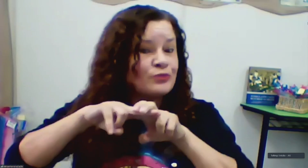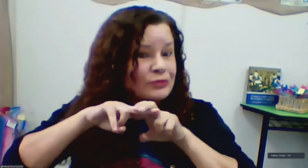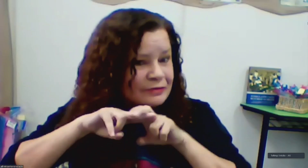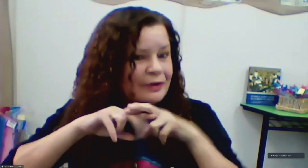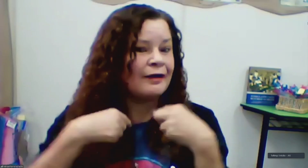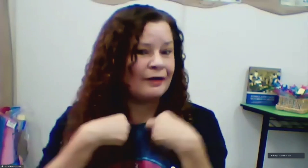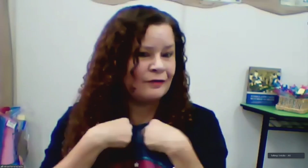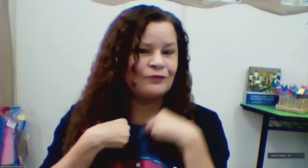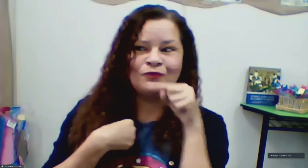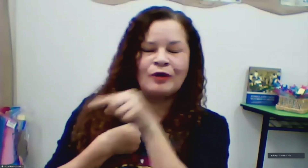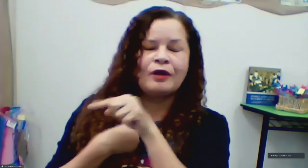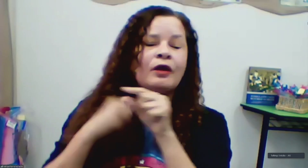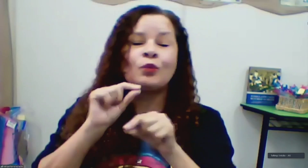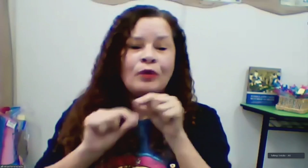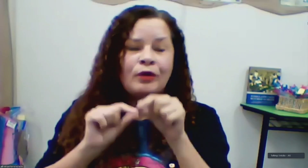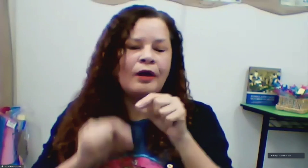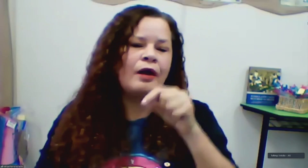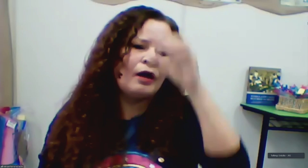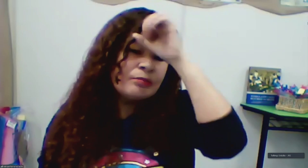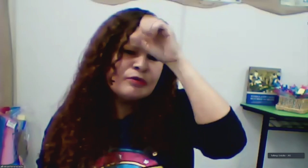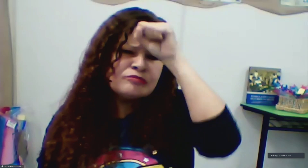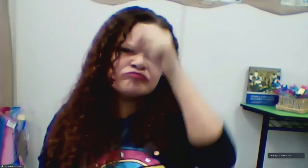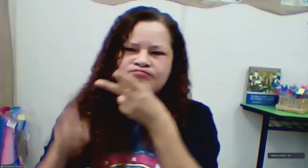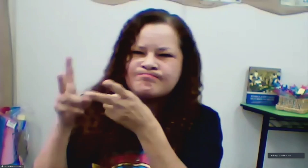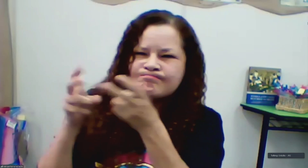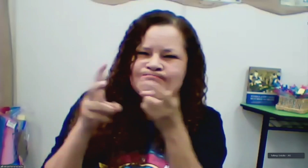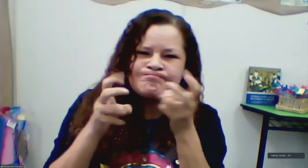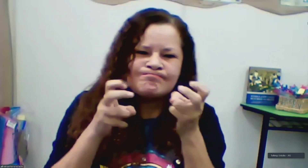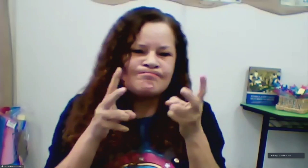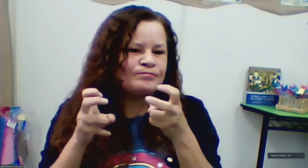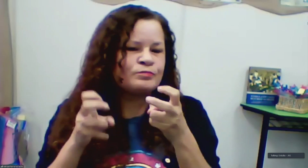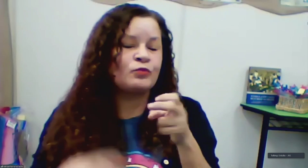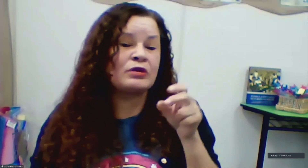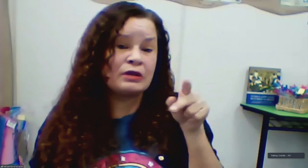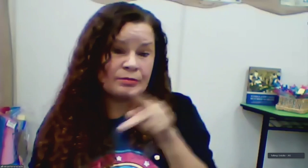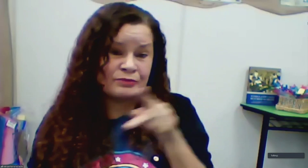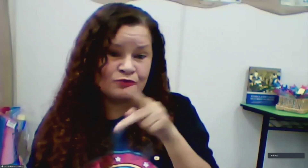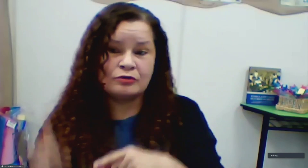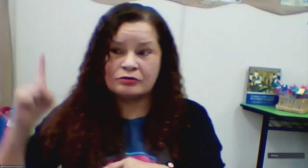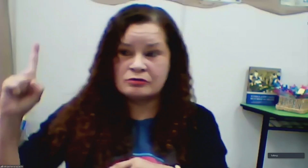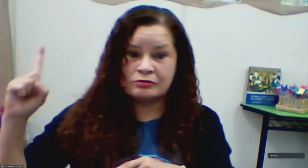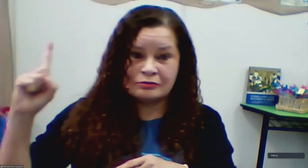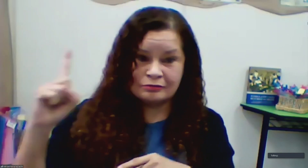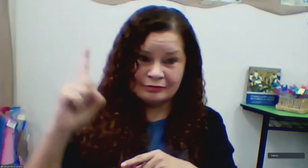percebi essa questão do aprendizado. Então eu vi as pessoas, professor de geografia, por exemplo,